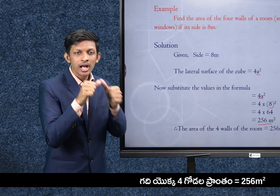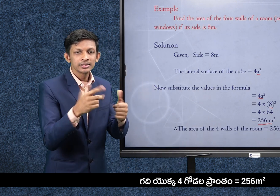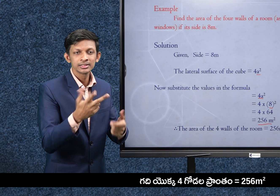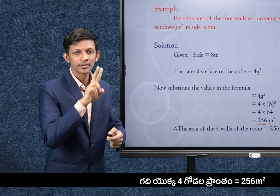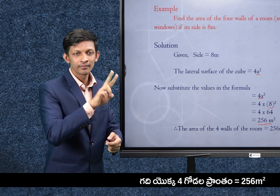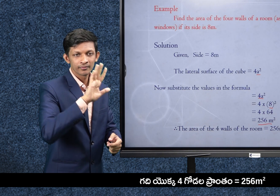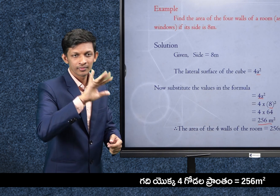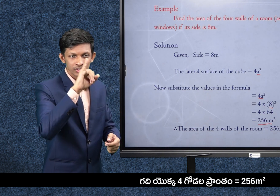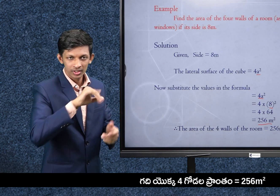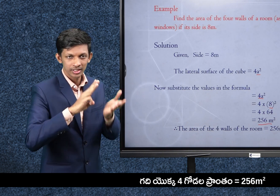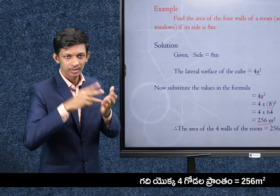మీటర్స్.